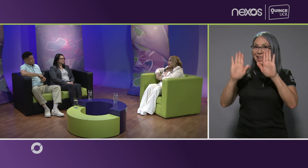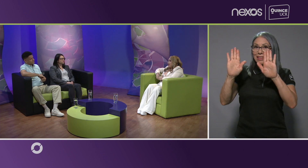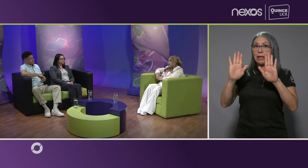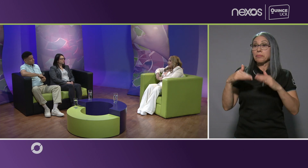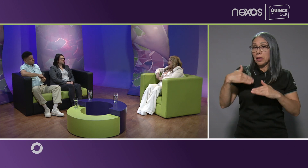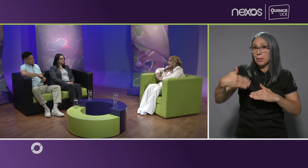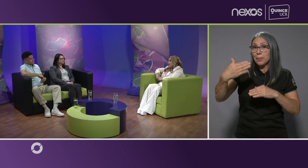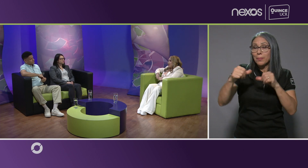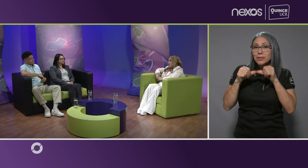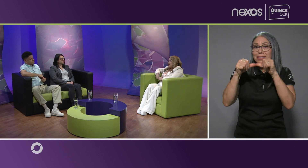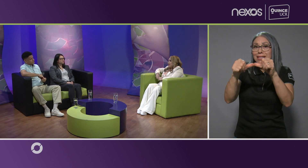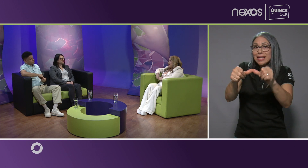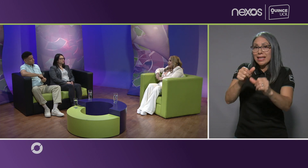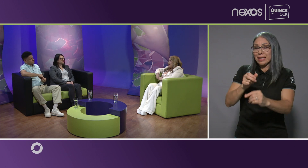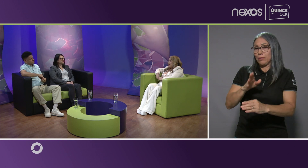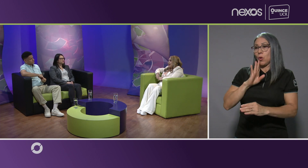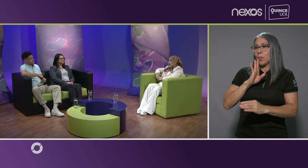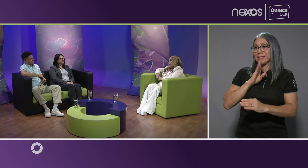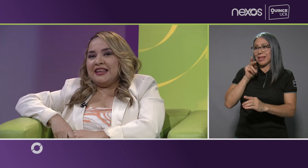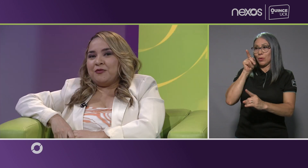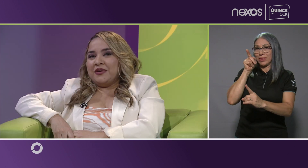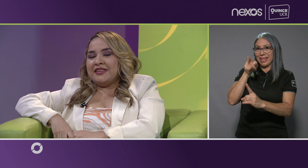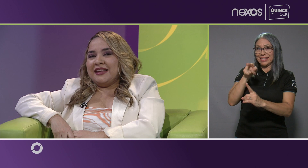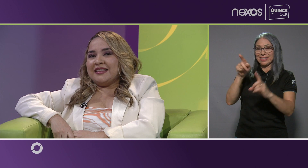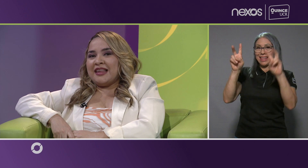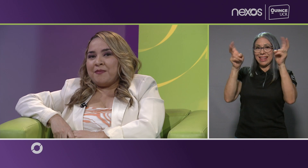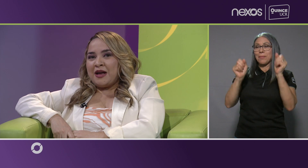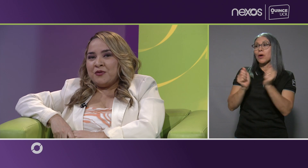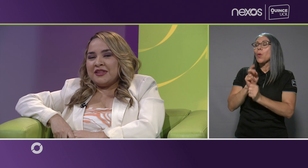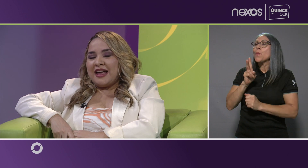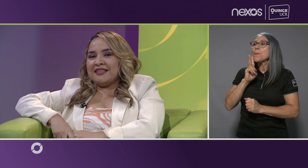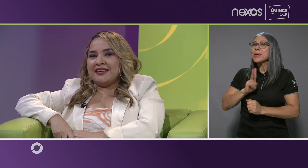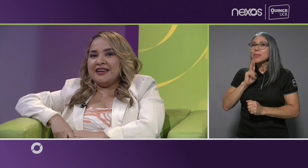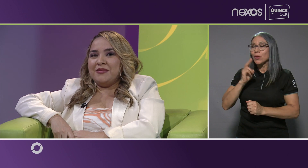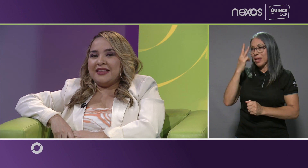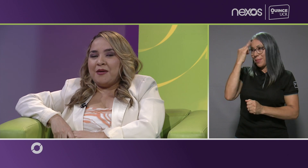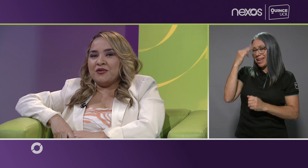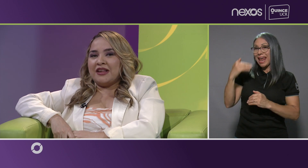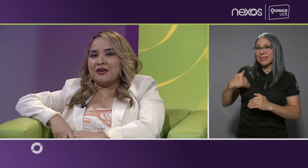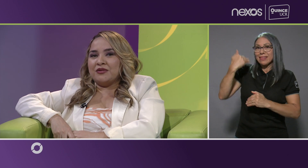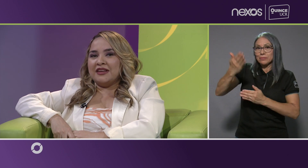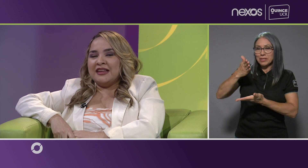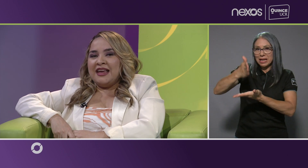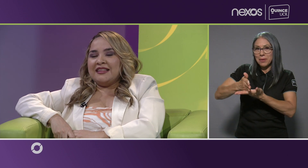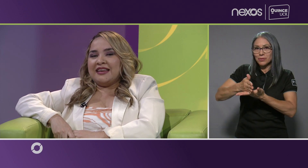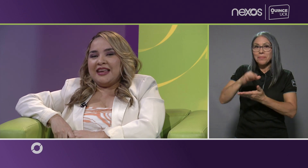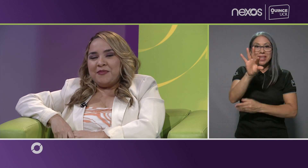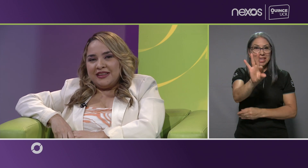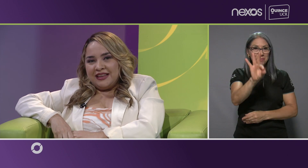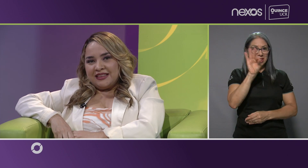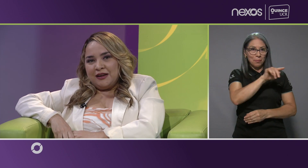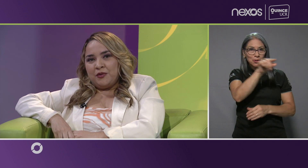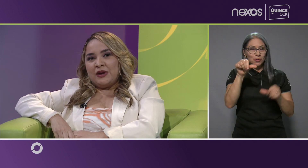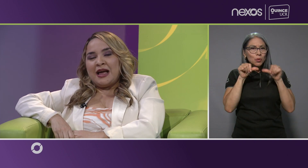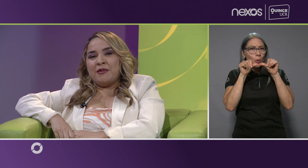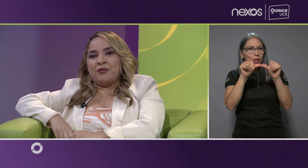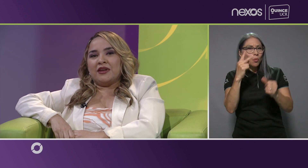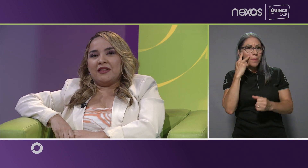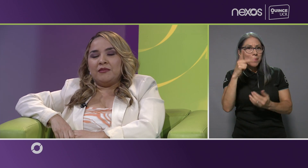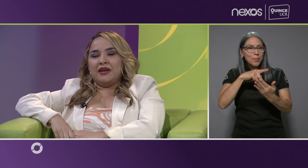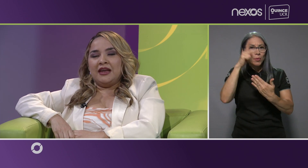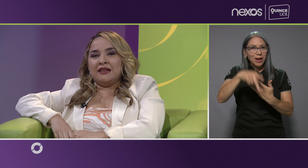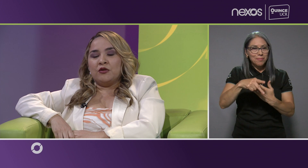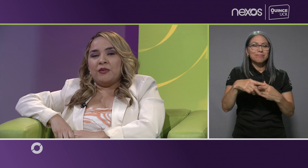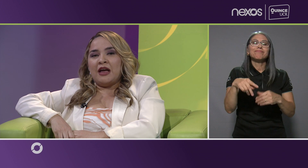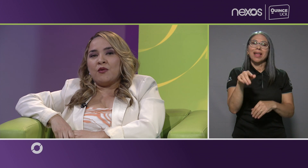seguir conversando de este tema con Víctor y Melina después de esta pausa, así que le invitamos a que usted se quede pendiente del programa